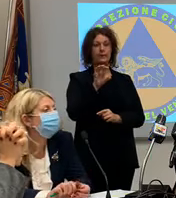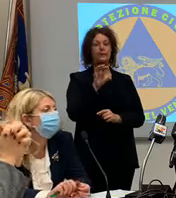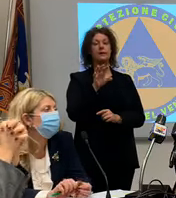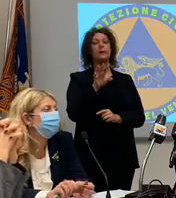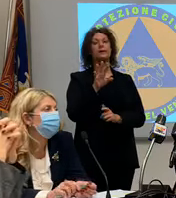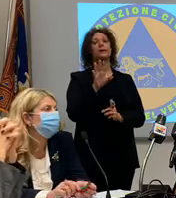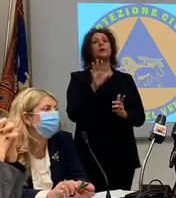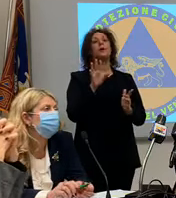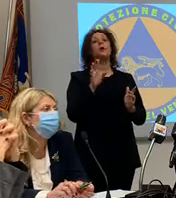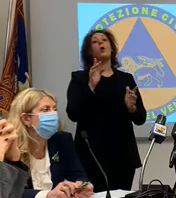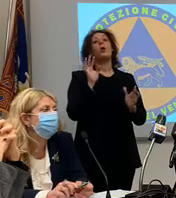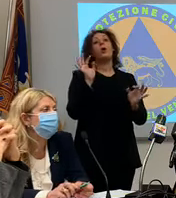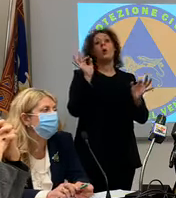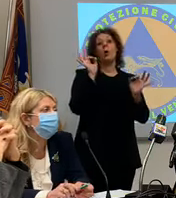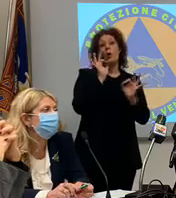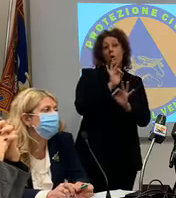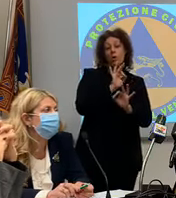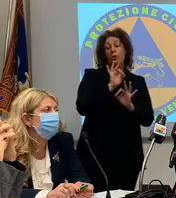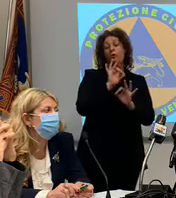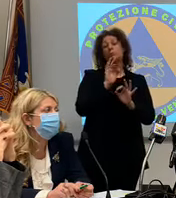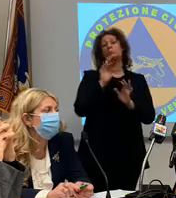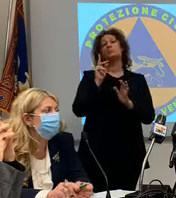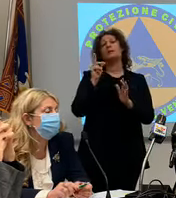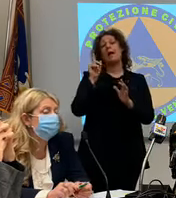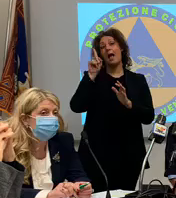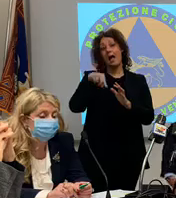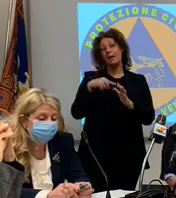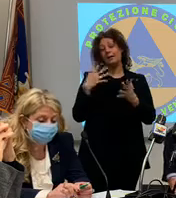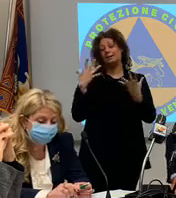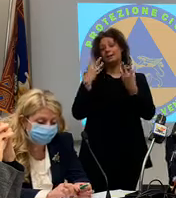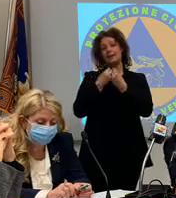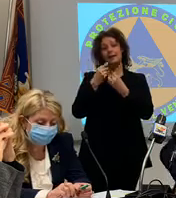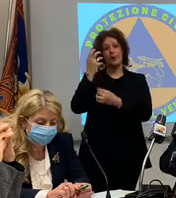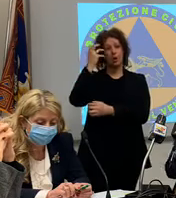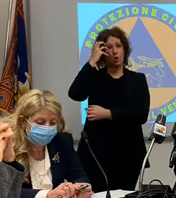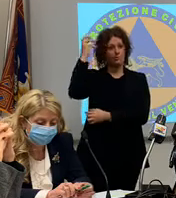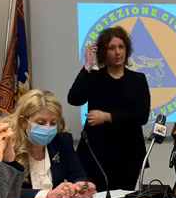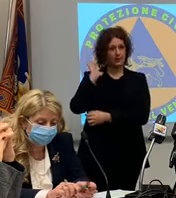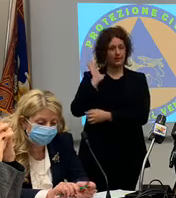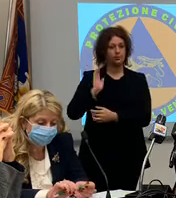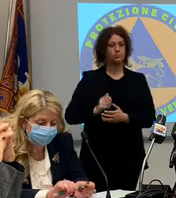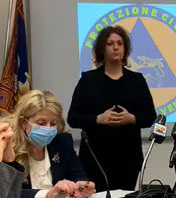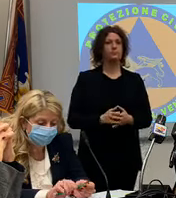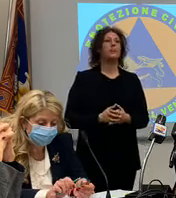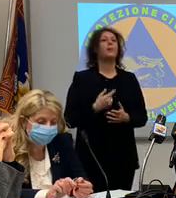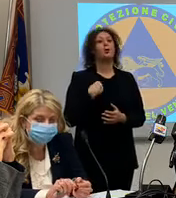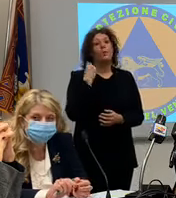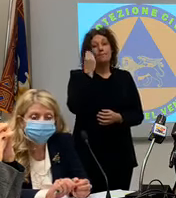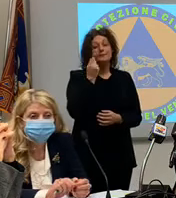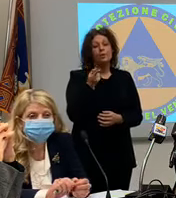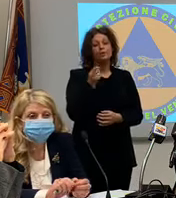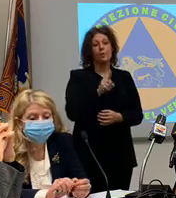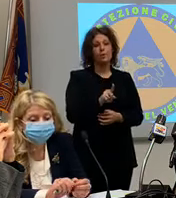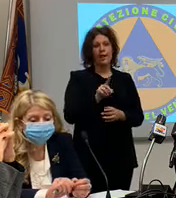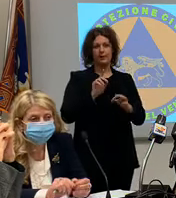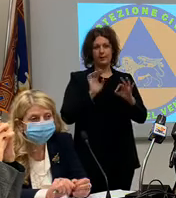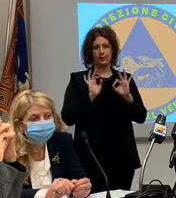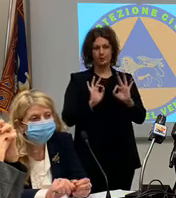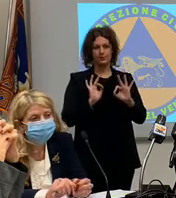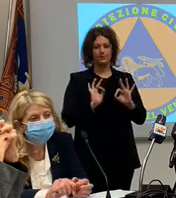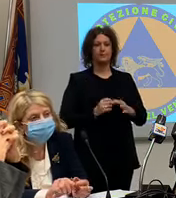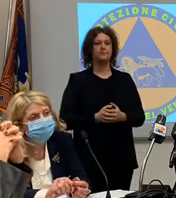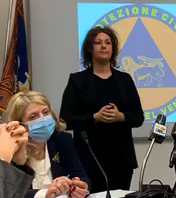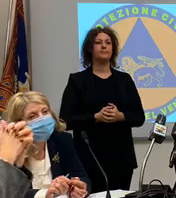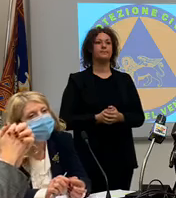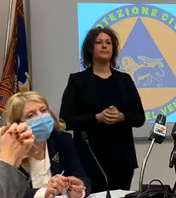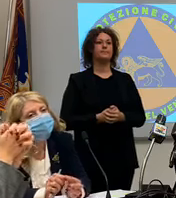dei presidenti con il governo Io immagino che andrà a finire così la giornata e quindi penso che alla